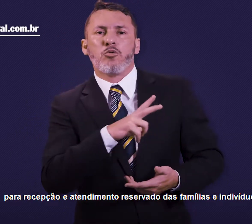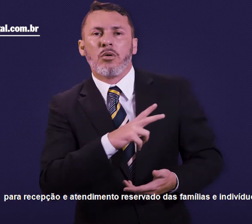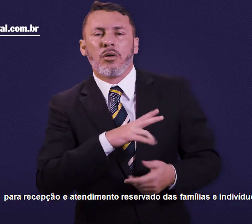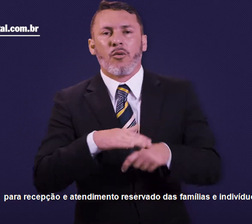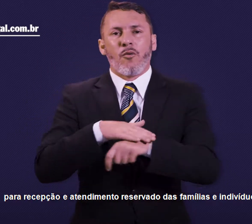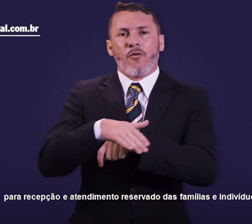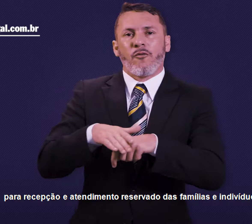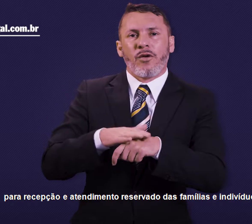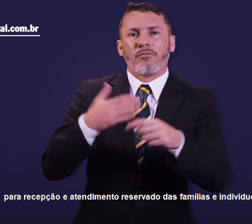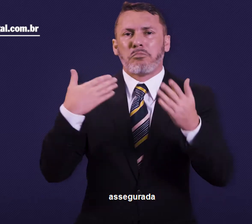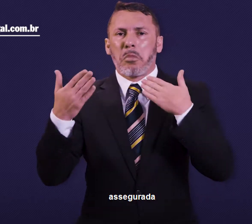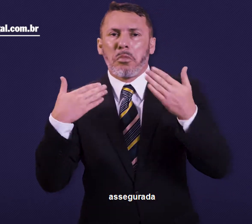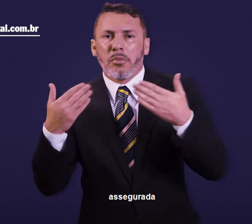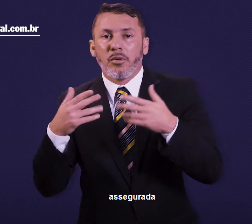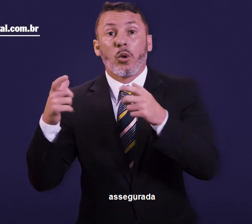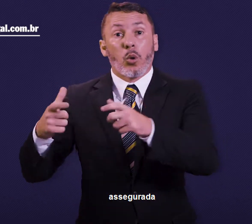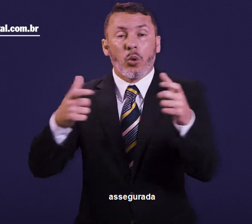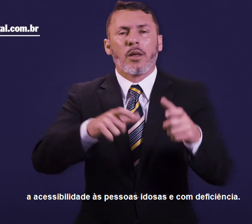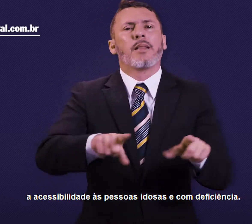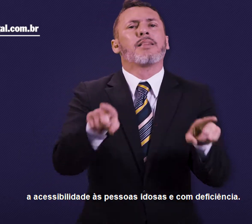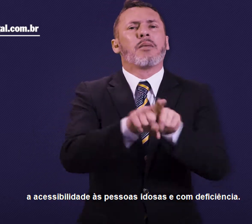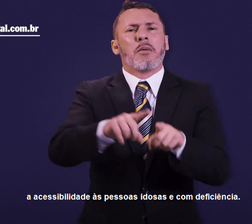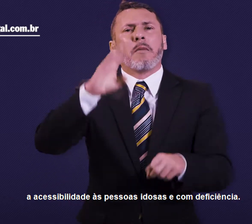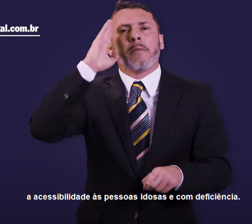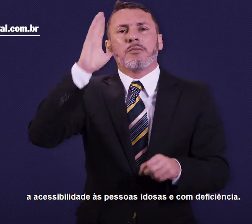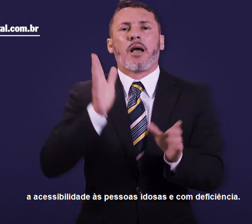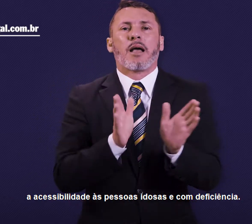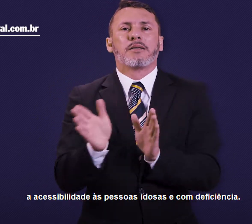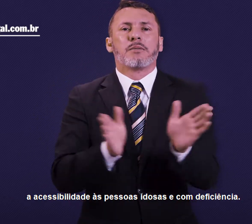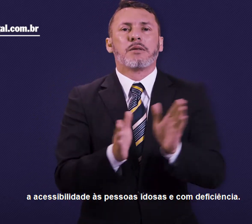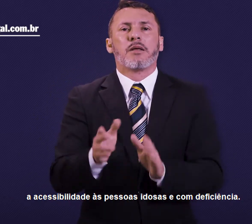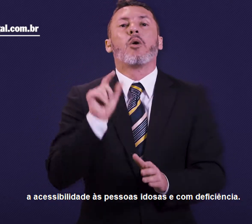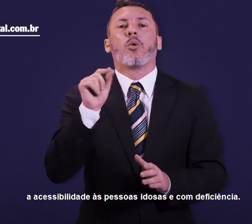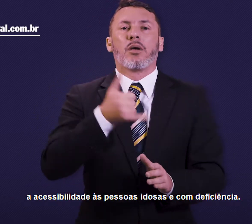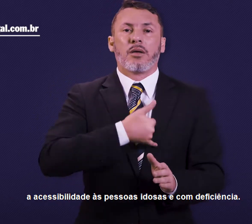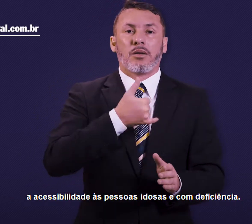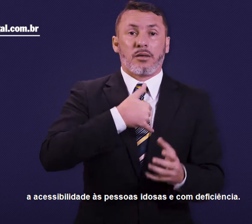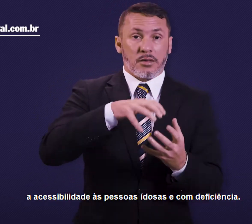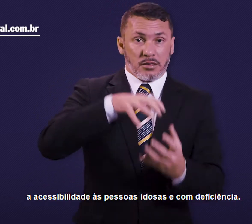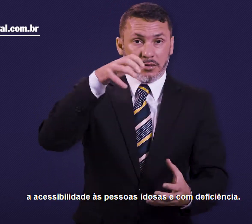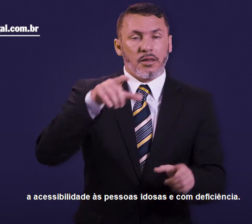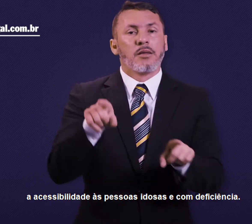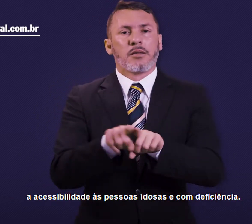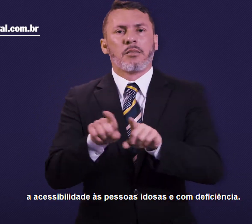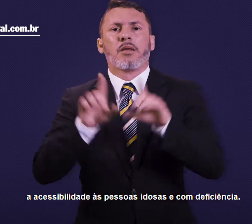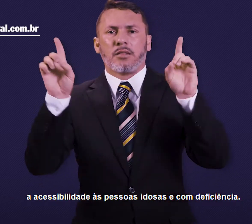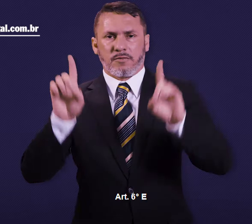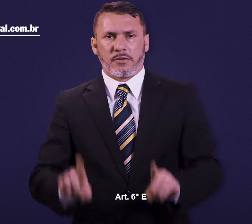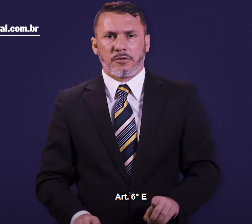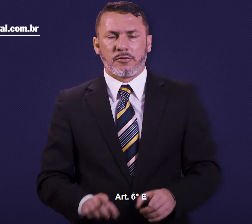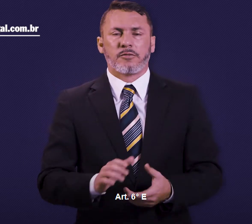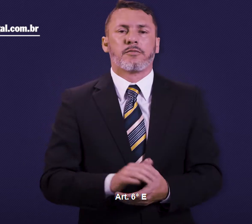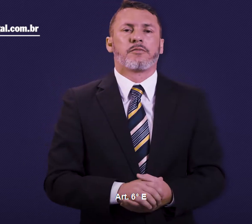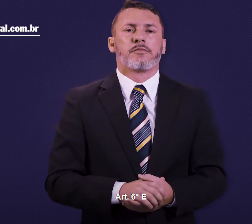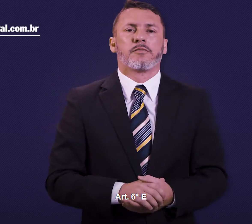famílias e indivíduos, assegurada a acessibilidade às pessoas idosas e com deficiência. Artigo